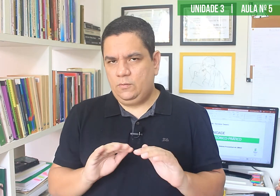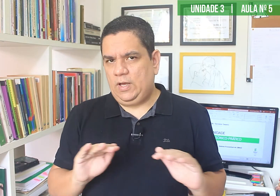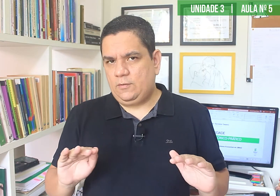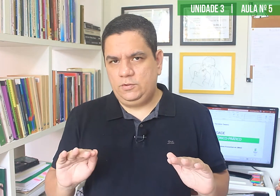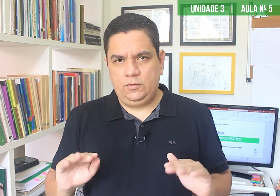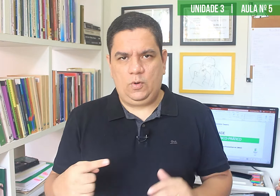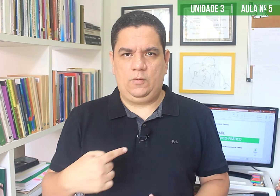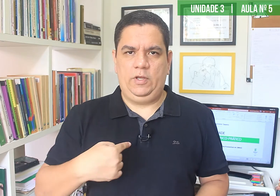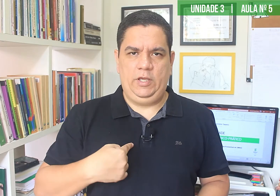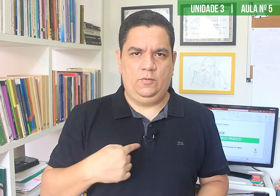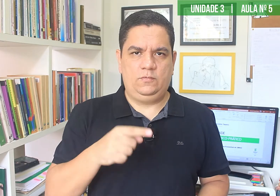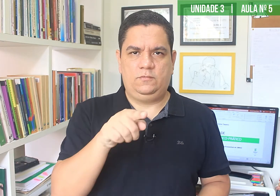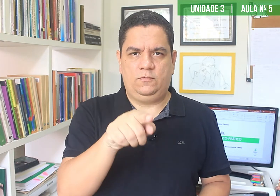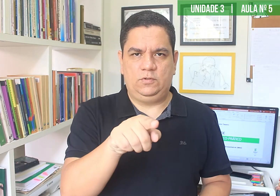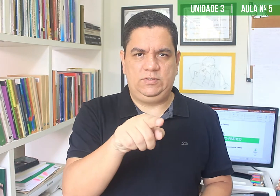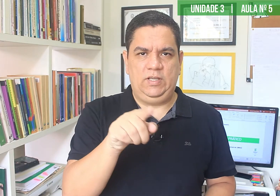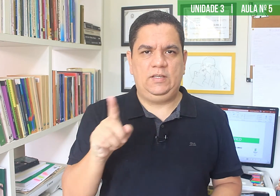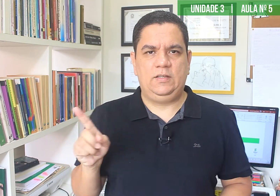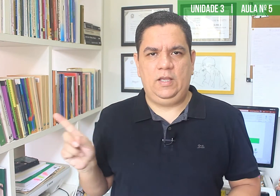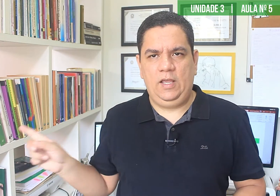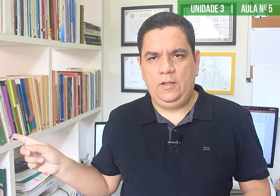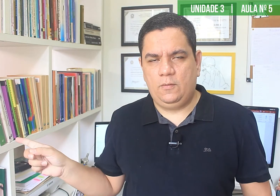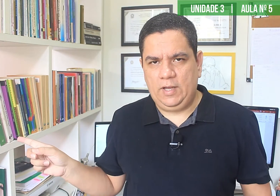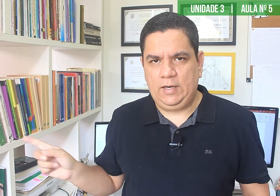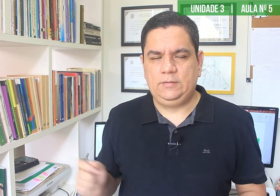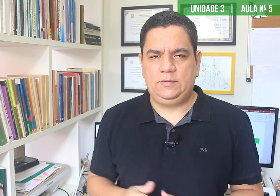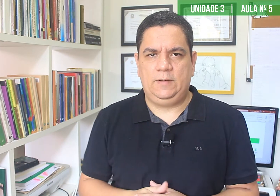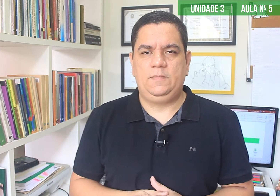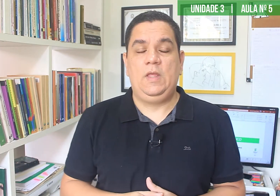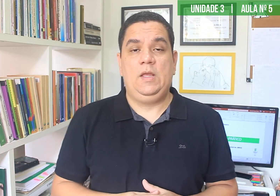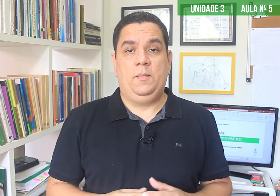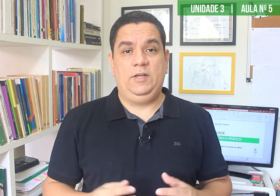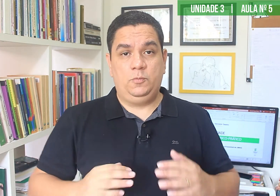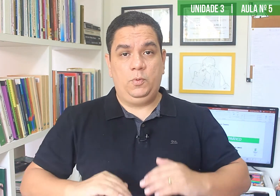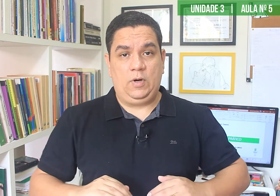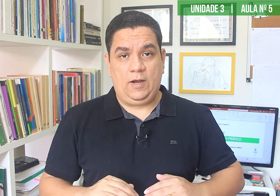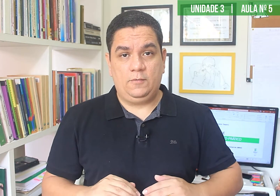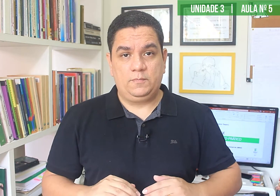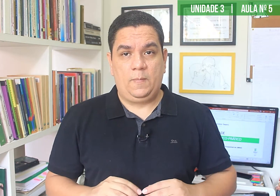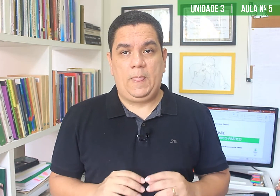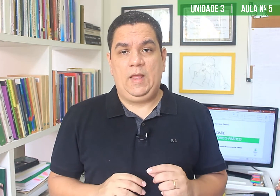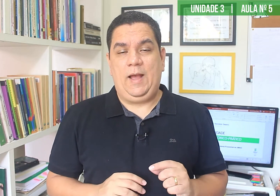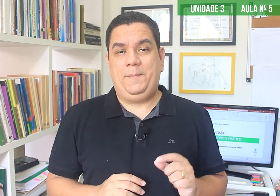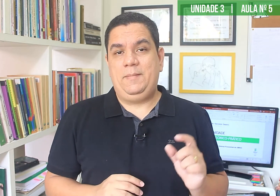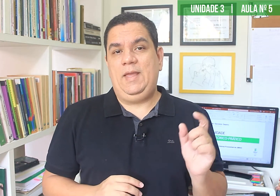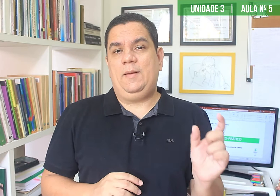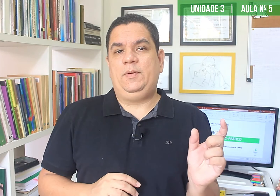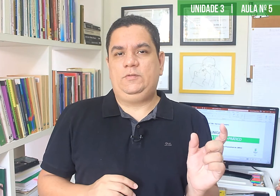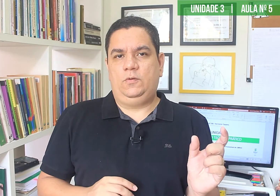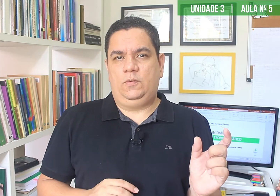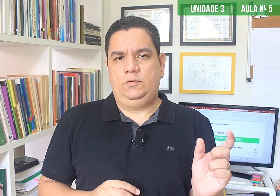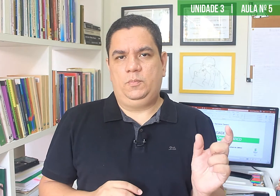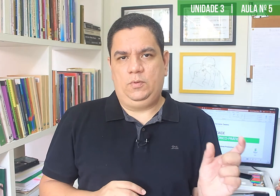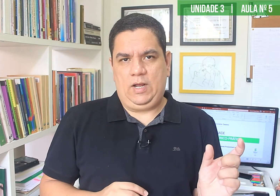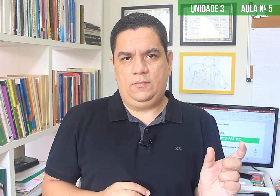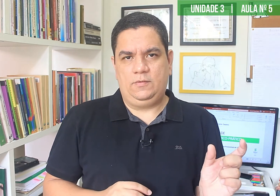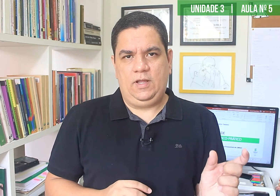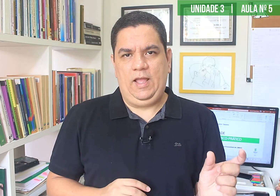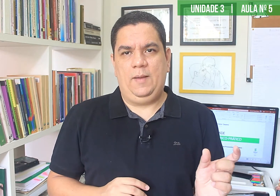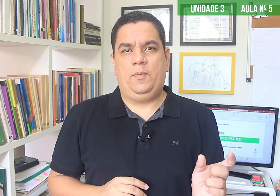singular continua igual, eu, você, ele ou ela, tá? Mas o plural, a primeira pessoa do plural, ela pode